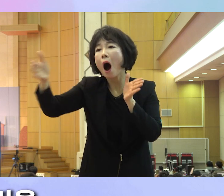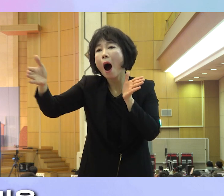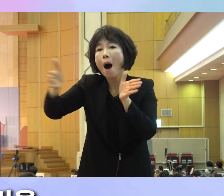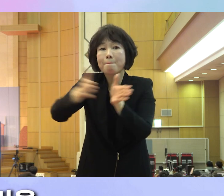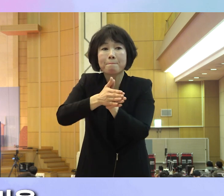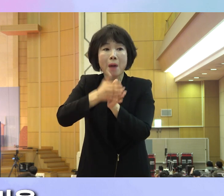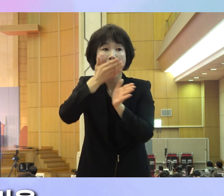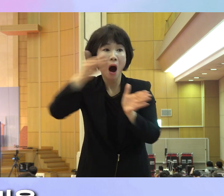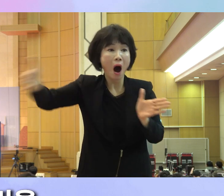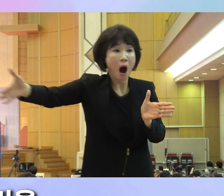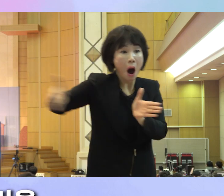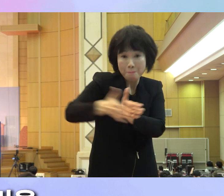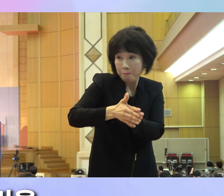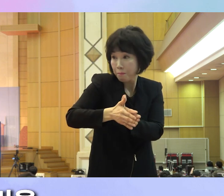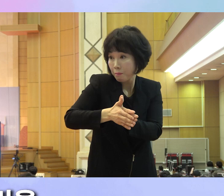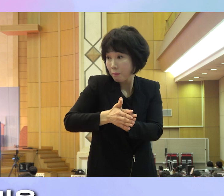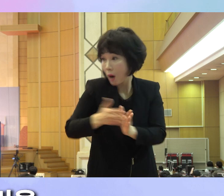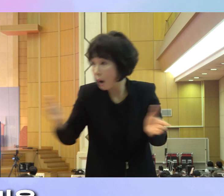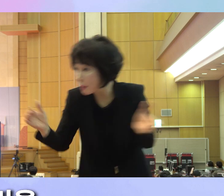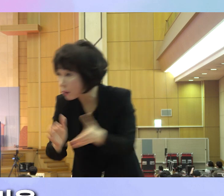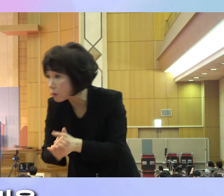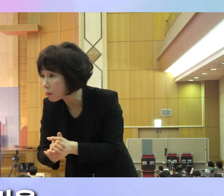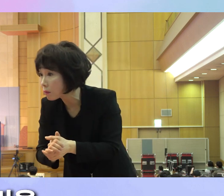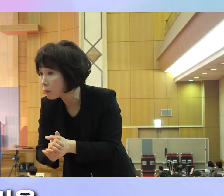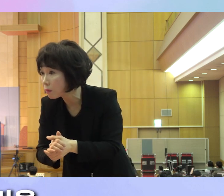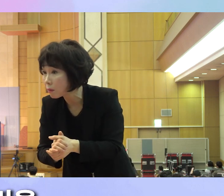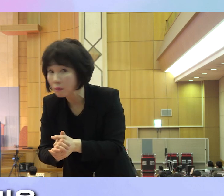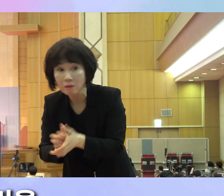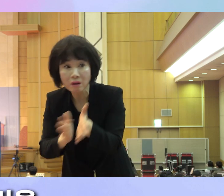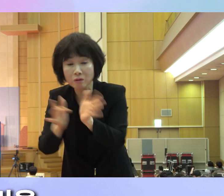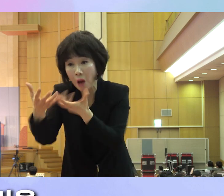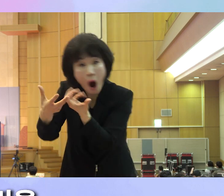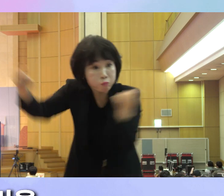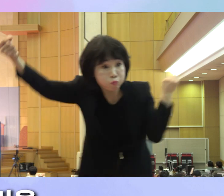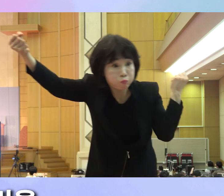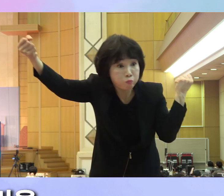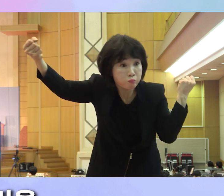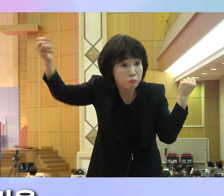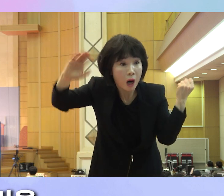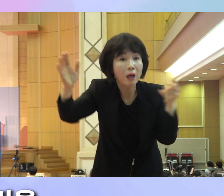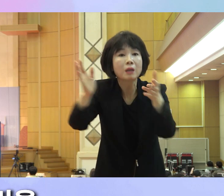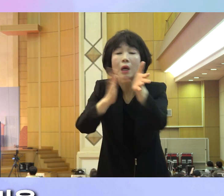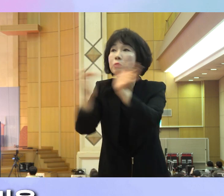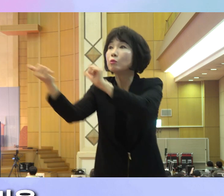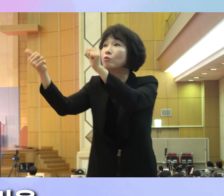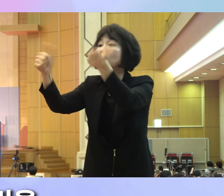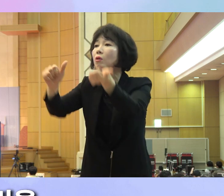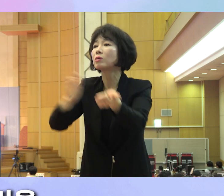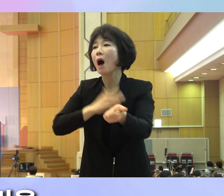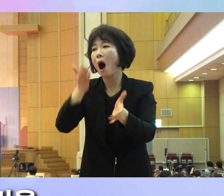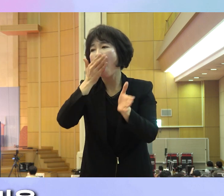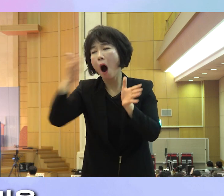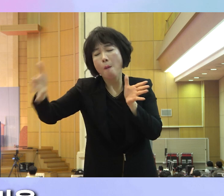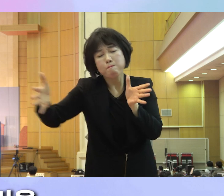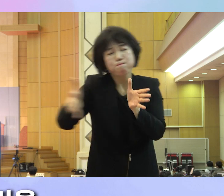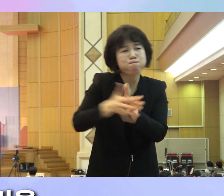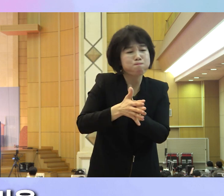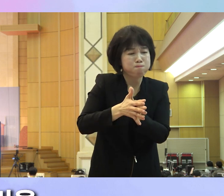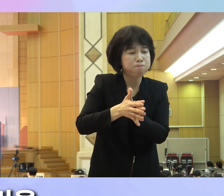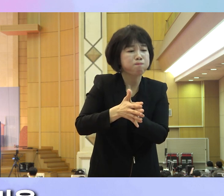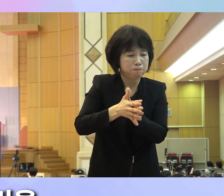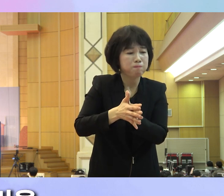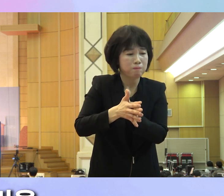합했다면, 예수님의 죽음에 믿음으로 합했다면 연합한 자가 되었으면 또한 그의 부활을